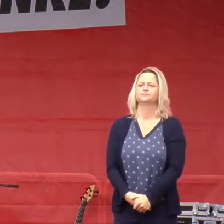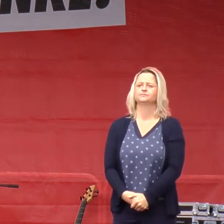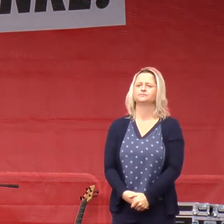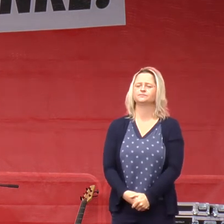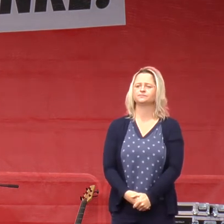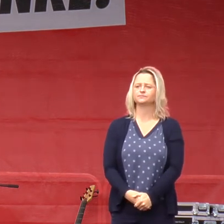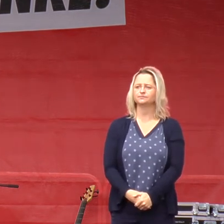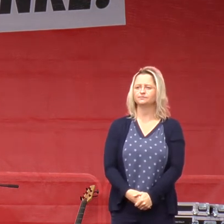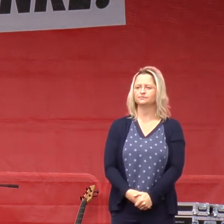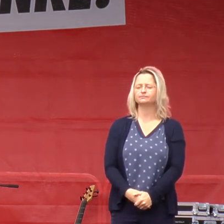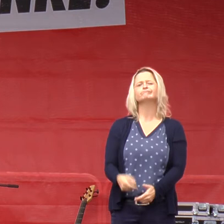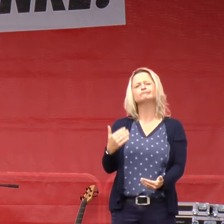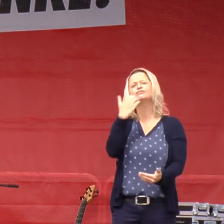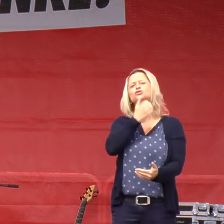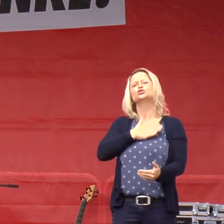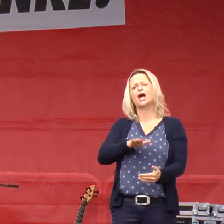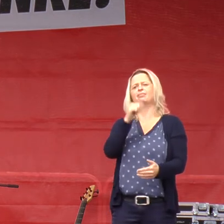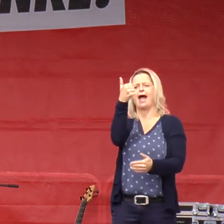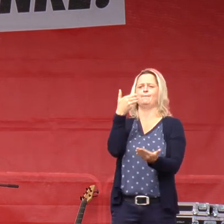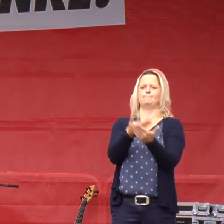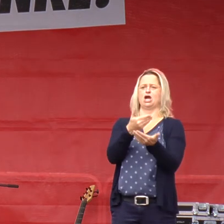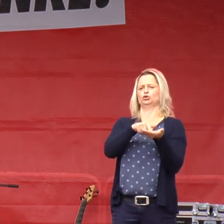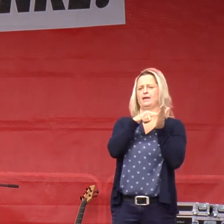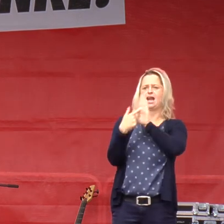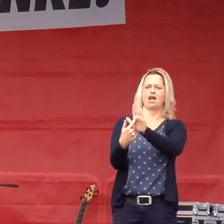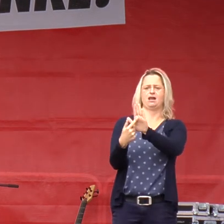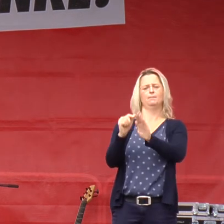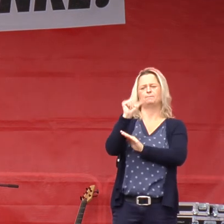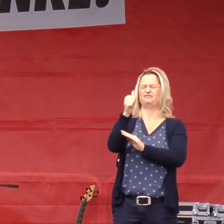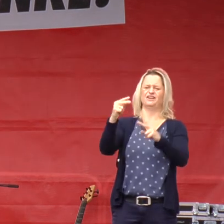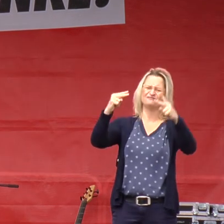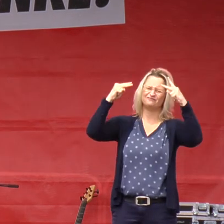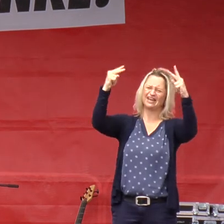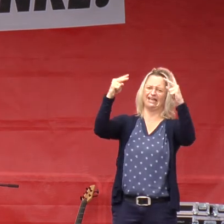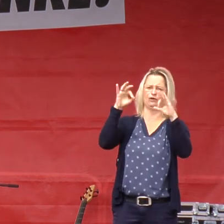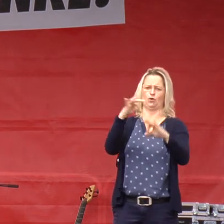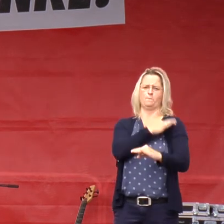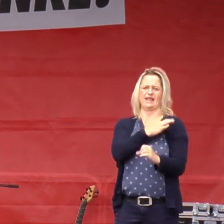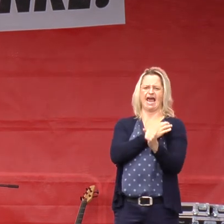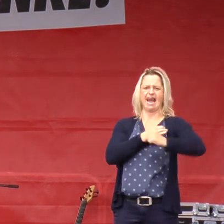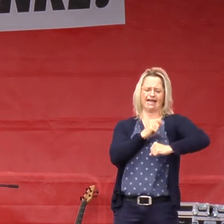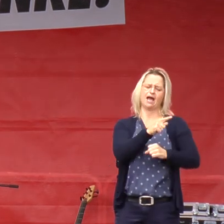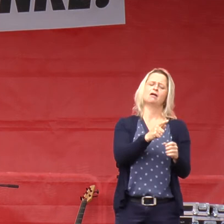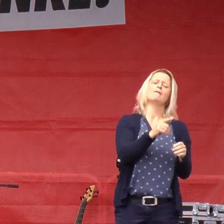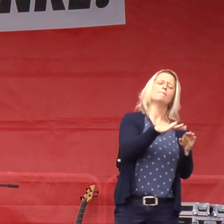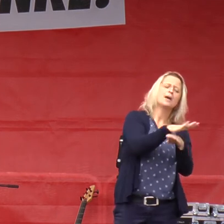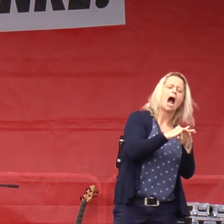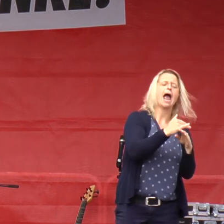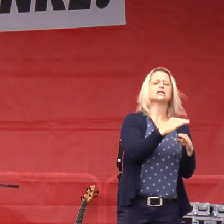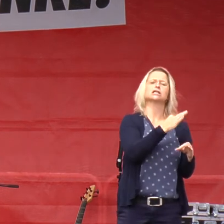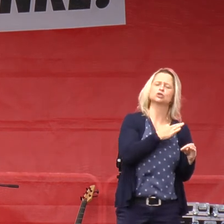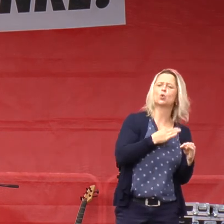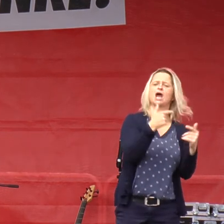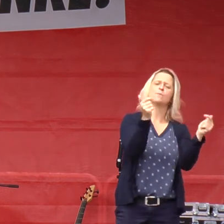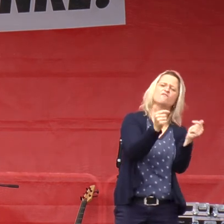Lasst mich noch ein Beispiel nennen, was uns besonders wichtig ist. In diesen Bereichen Gesundheit, Pflege, Erziehung,